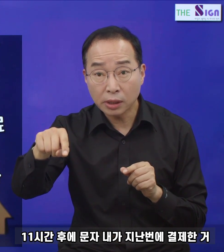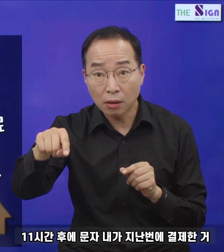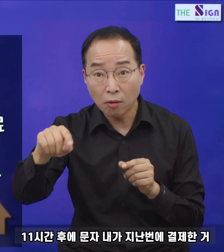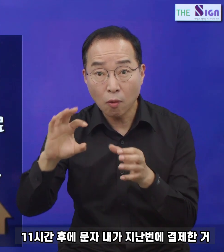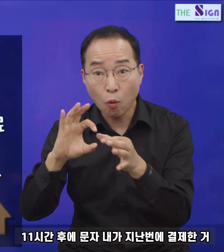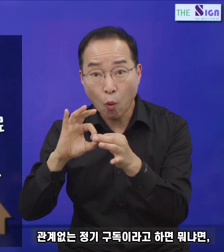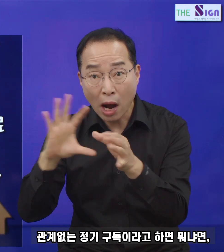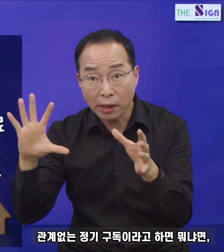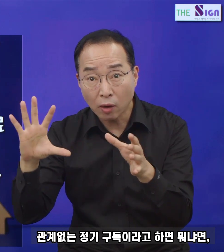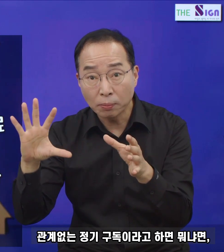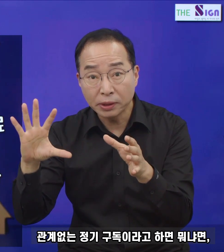결제한 거 관계없는